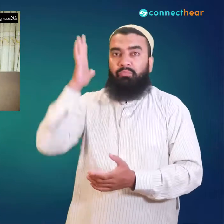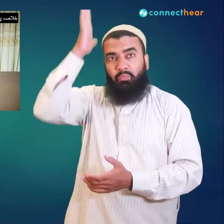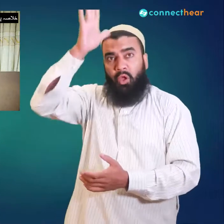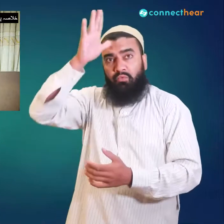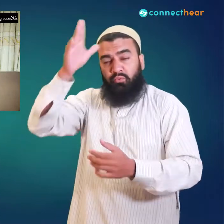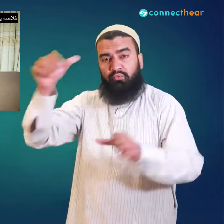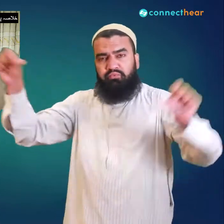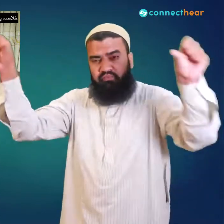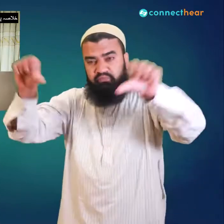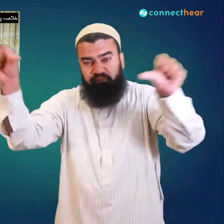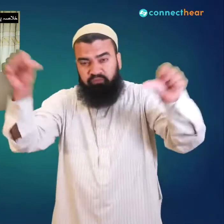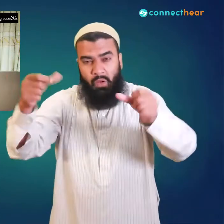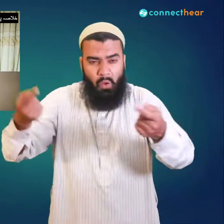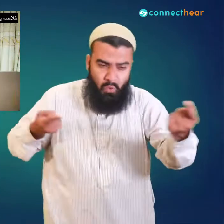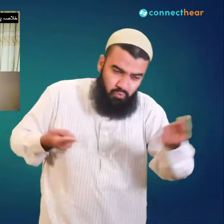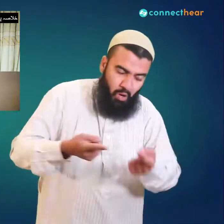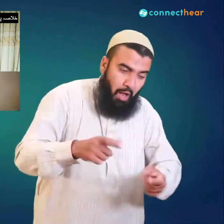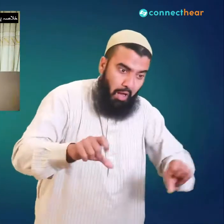یہ لوگ فتح یاب ہوئے۔